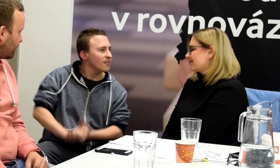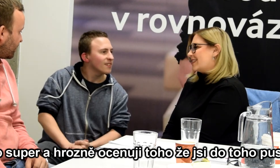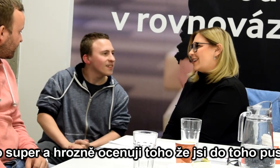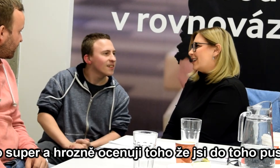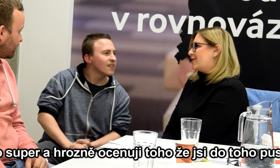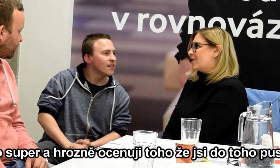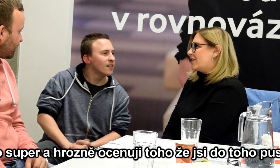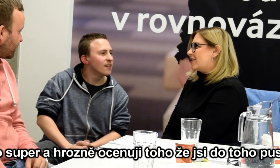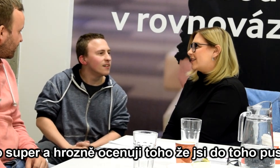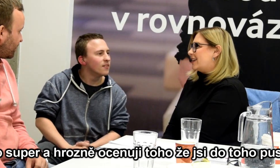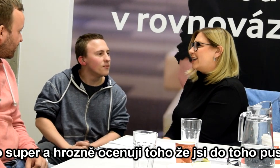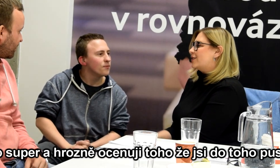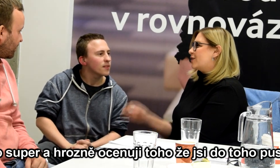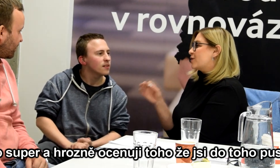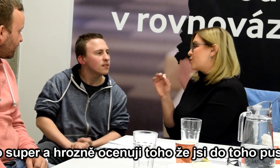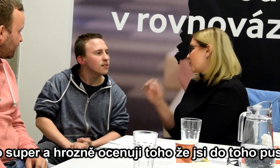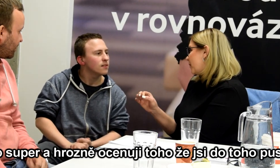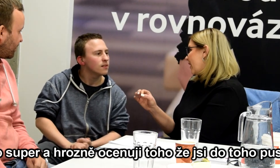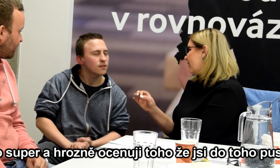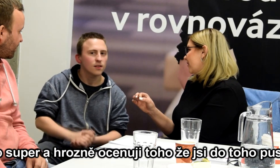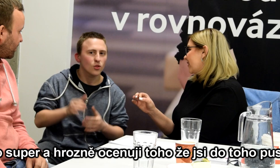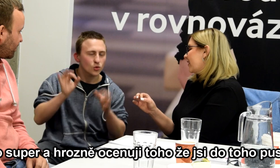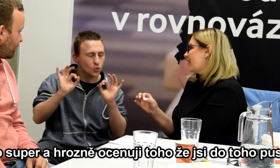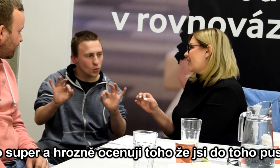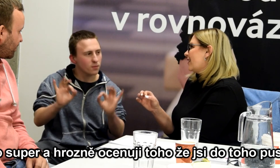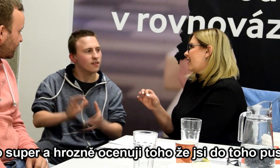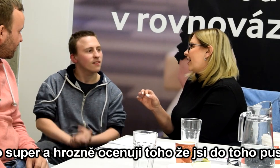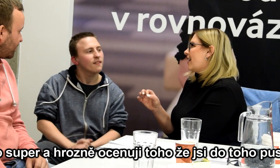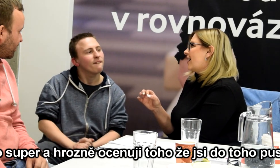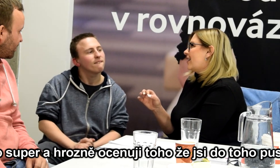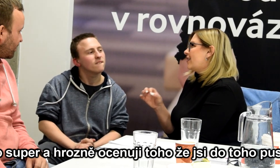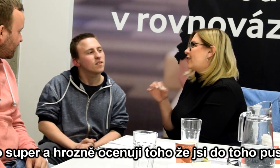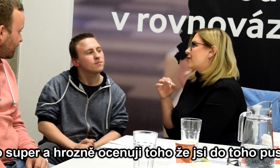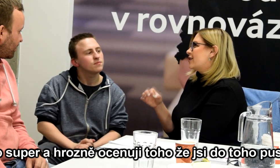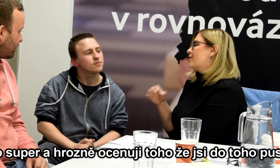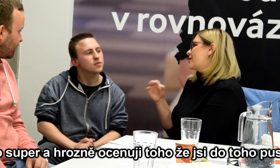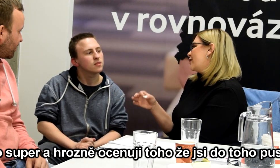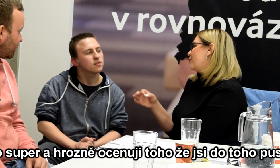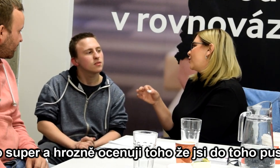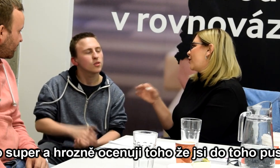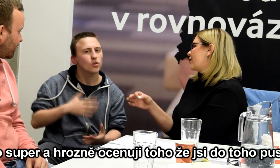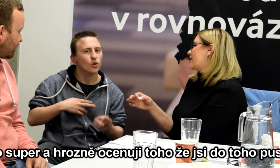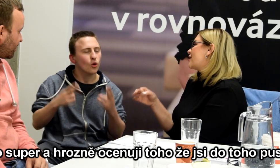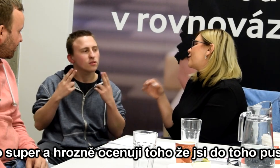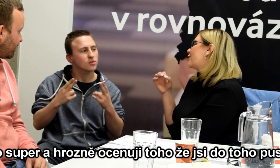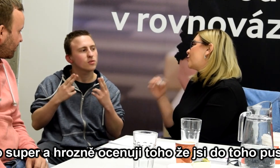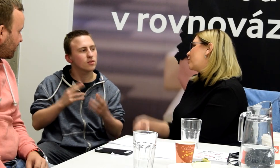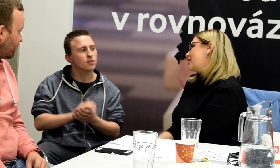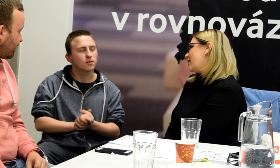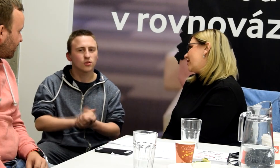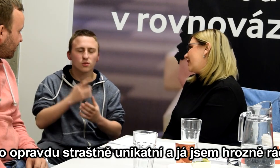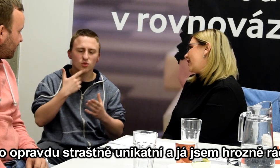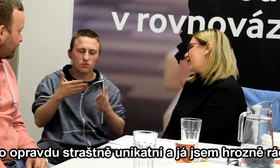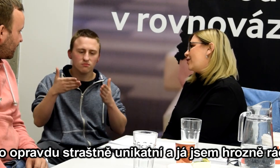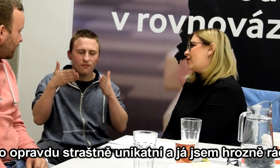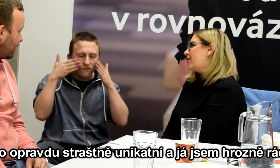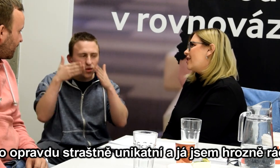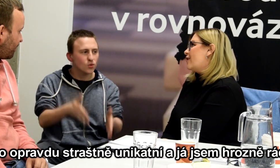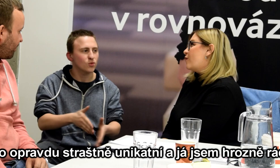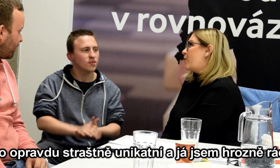Ne, je to super. A hrozně oceňuju toho, že ses do toho pustil. Je to